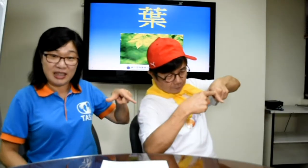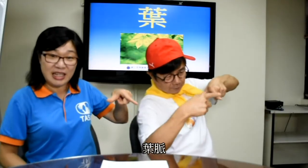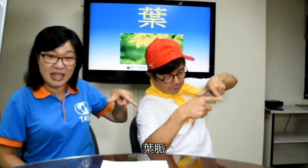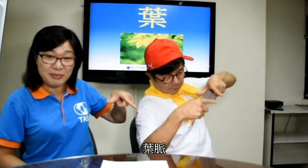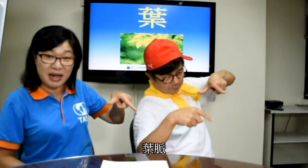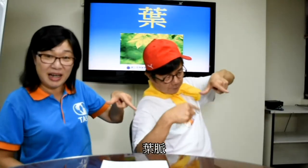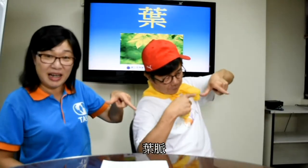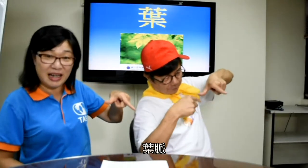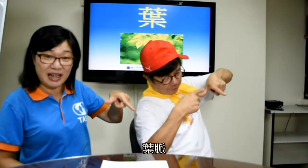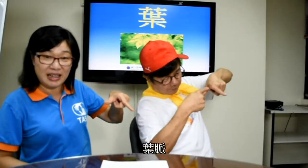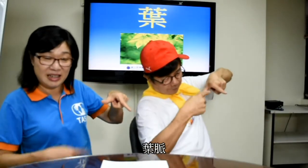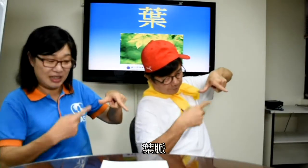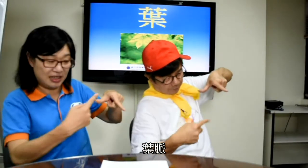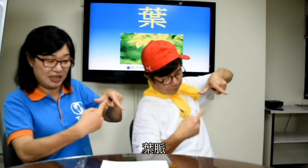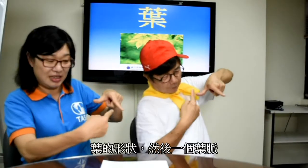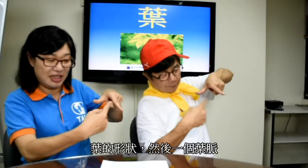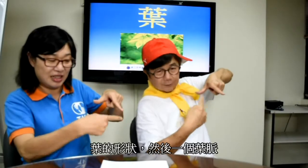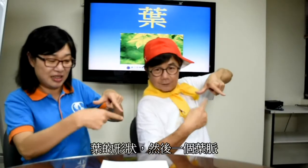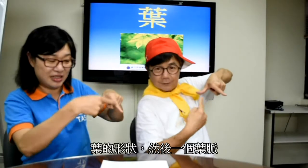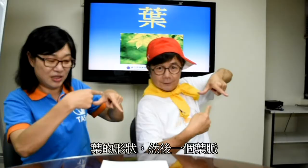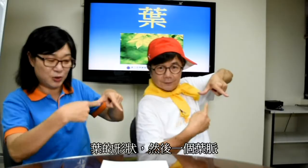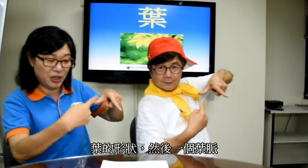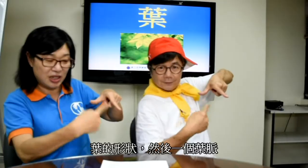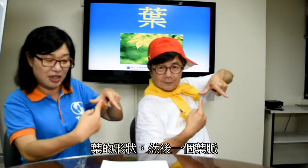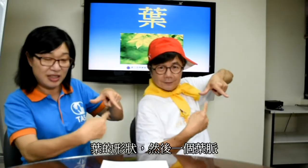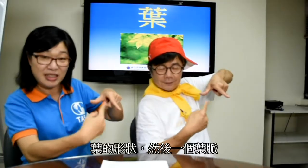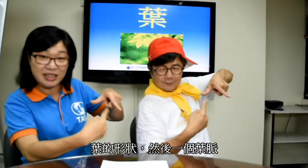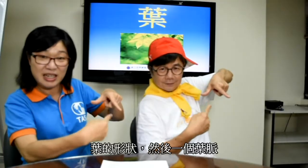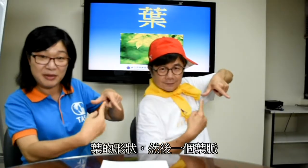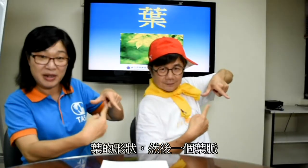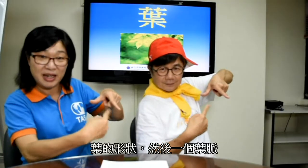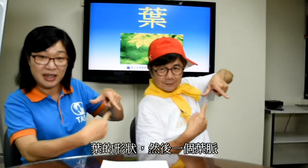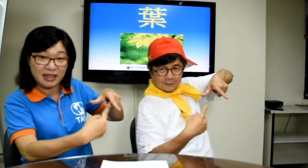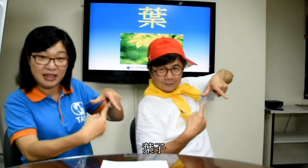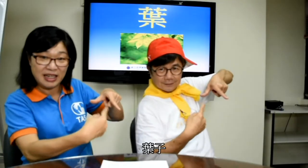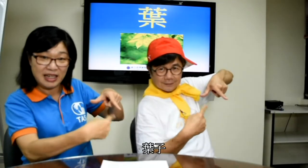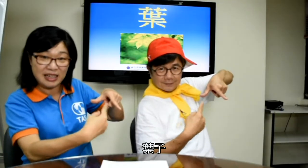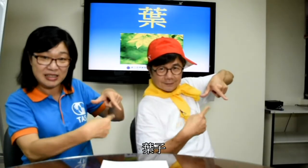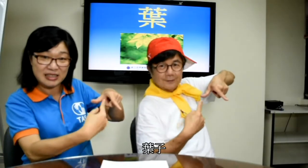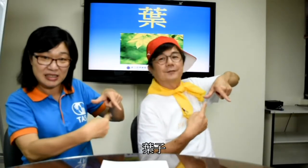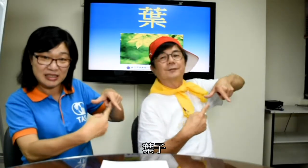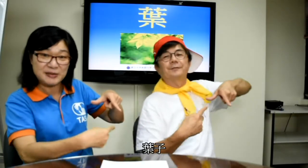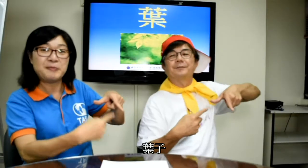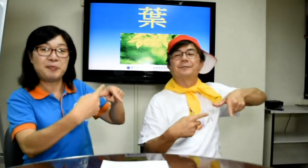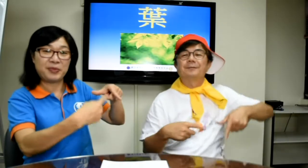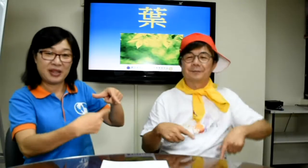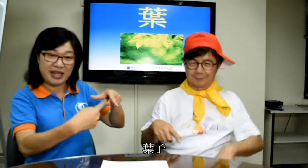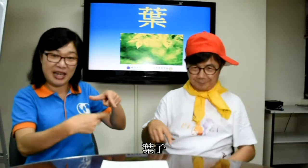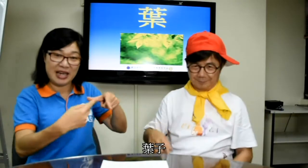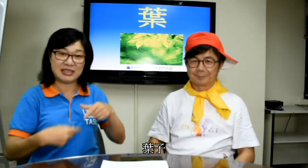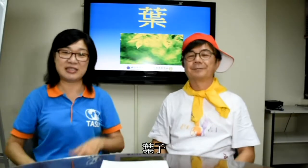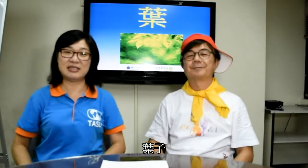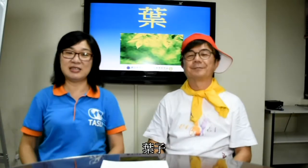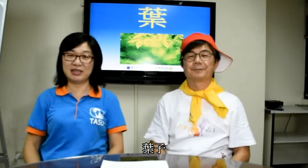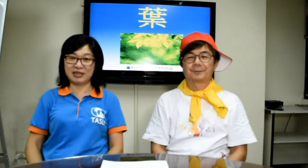叶脉，叶的形状，然后一个叶脉，叶子，叶子。